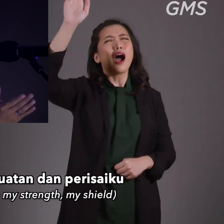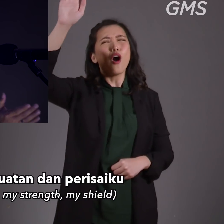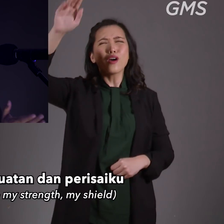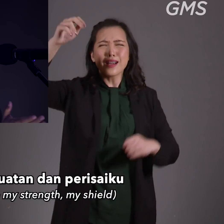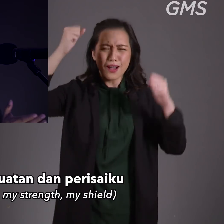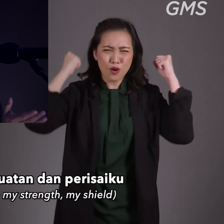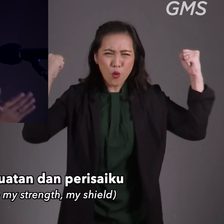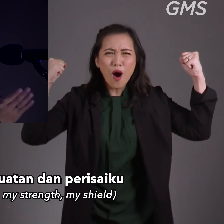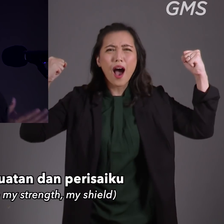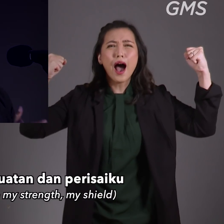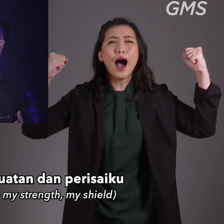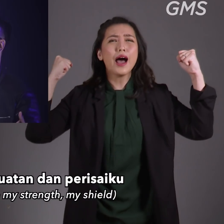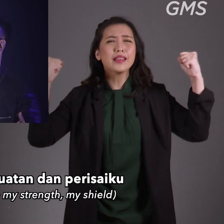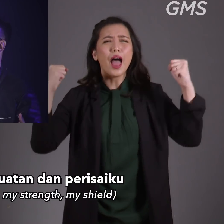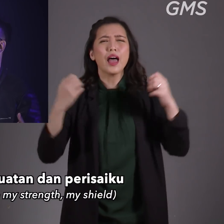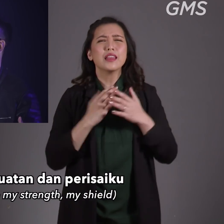Engkau